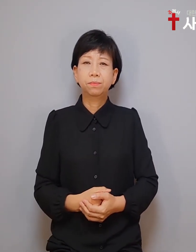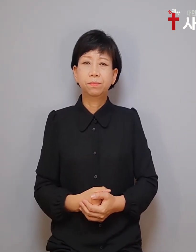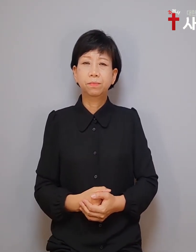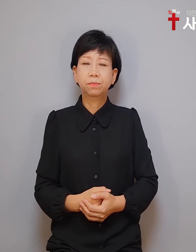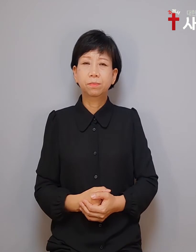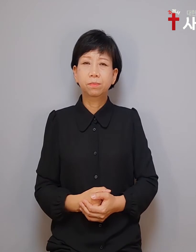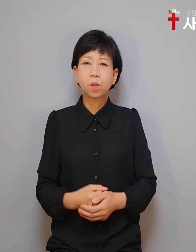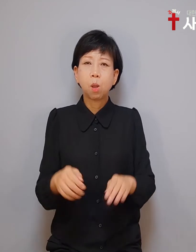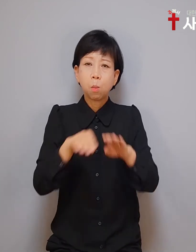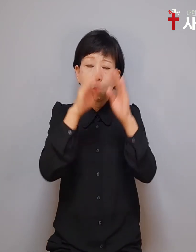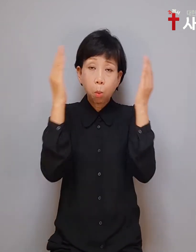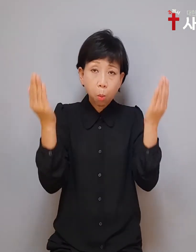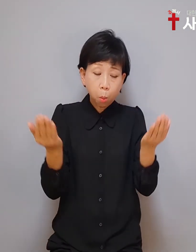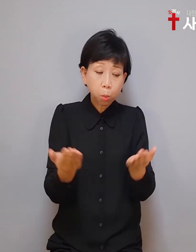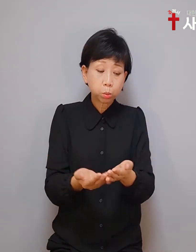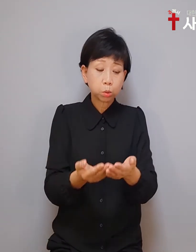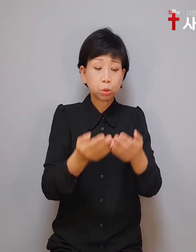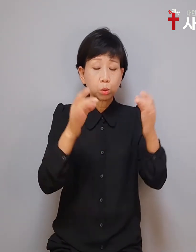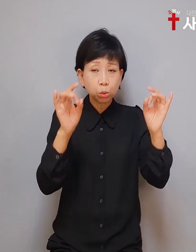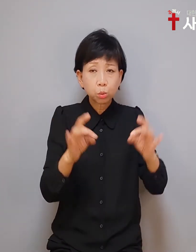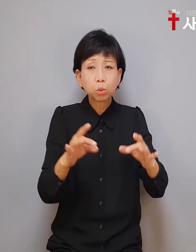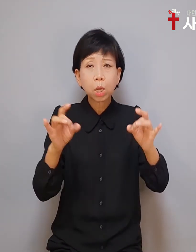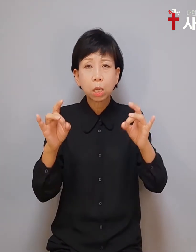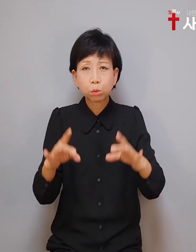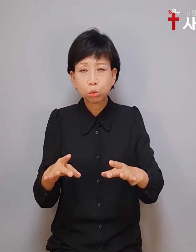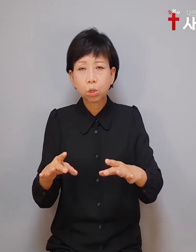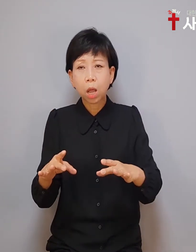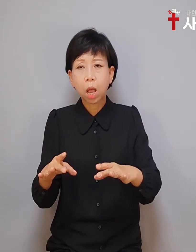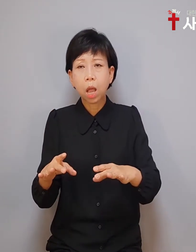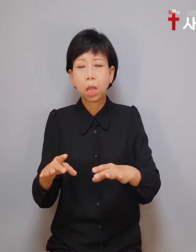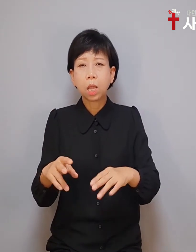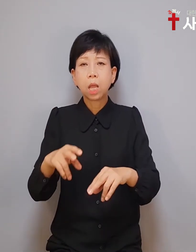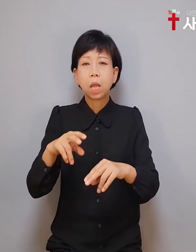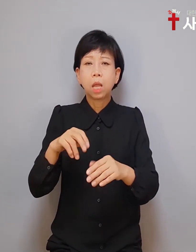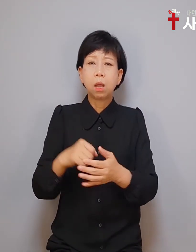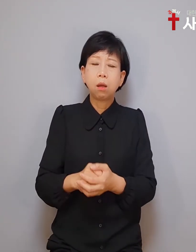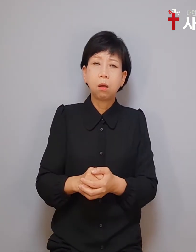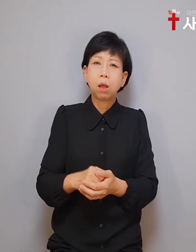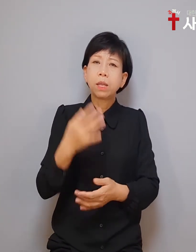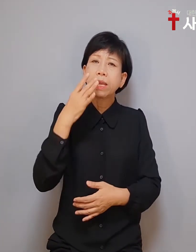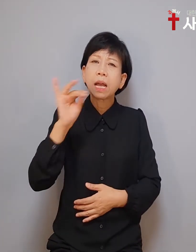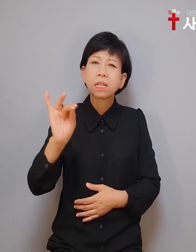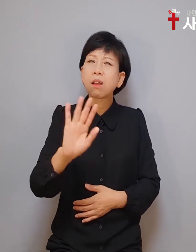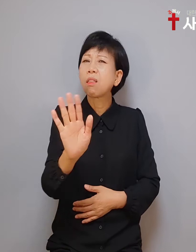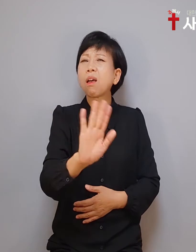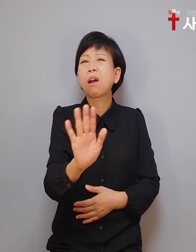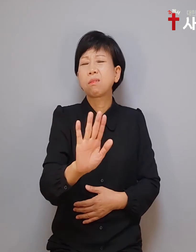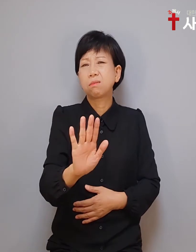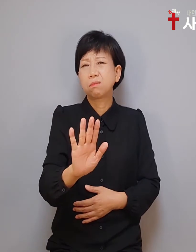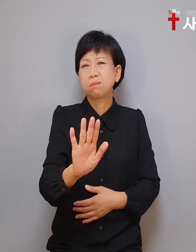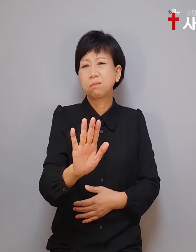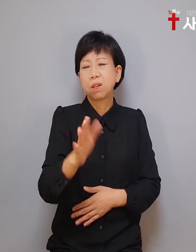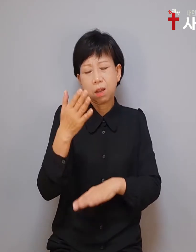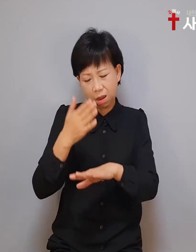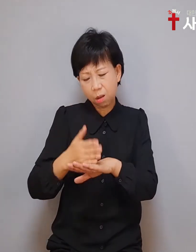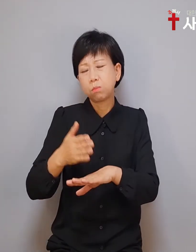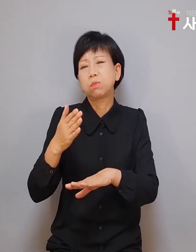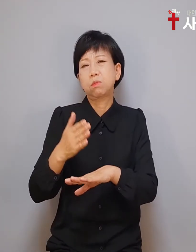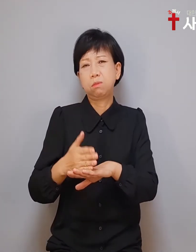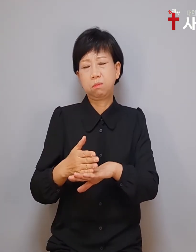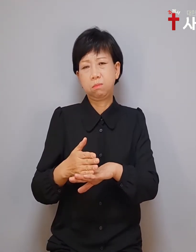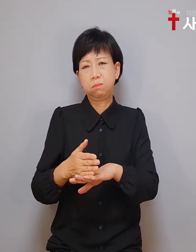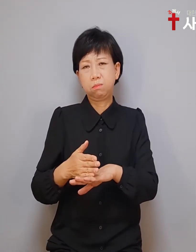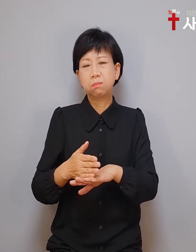모든 순간, 모든 자리, 당연한 것이 아님을 아는 것, 감사.